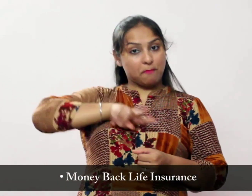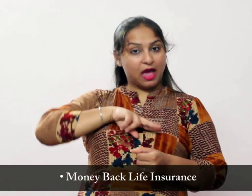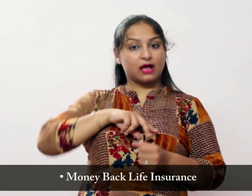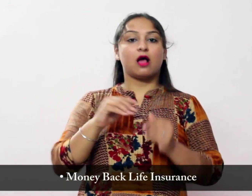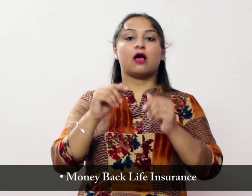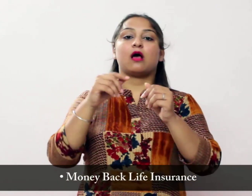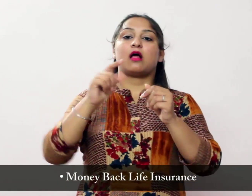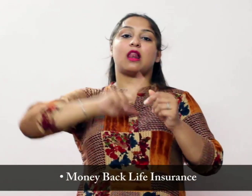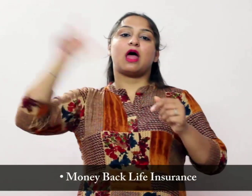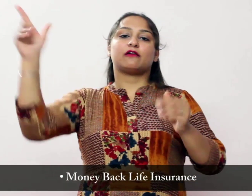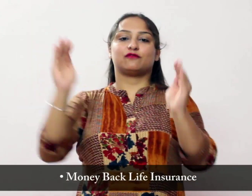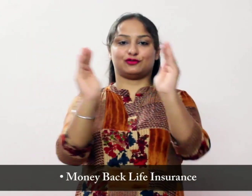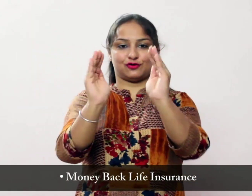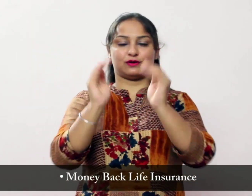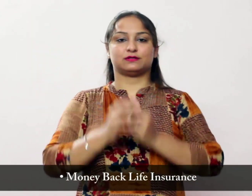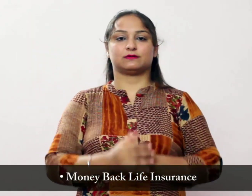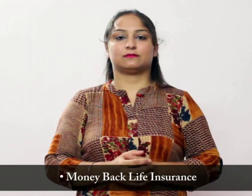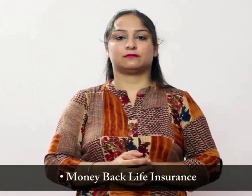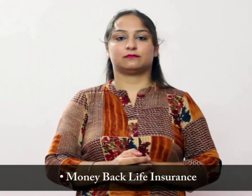पैसा वापस जीवन बीमा,